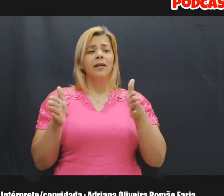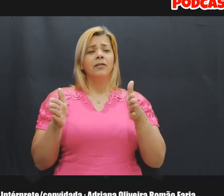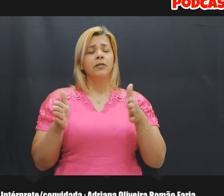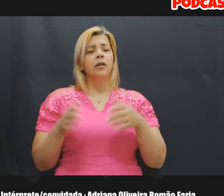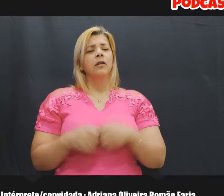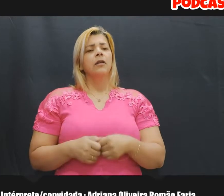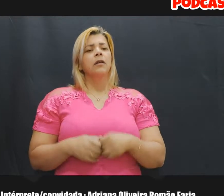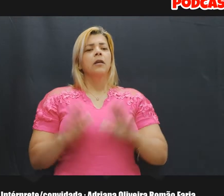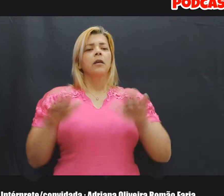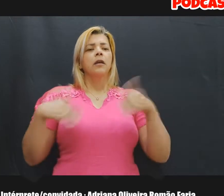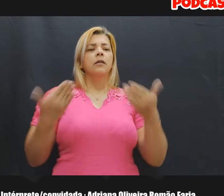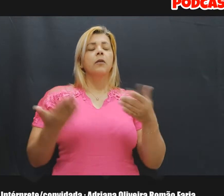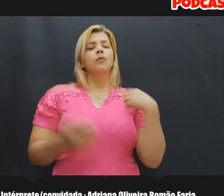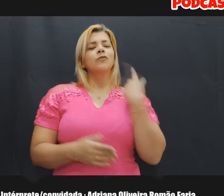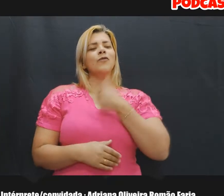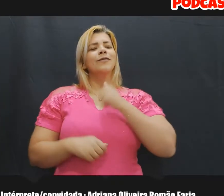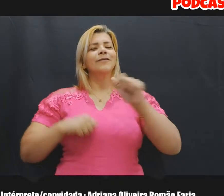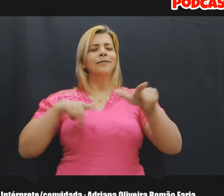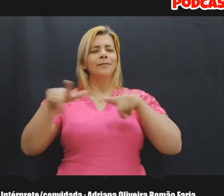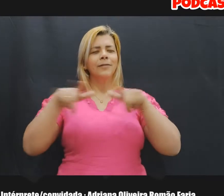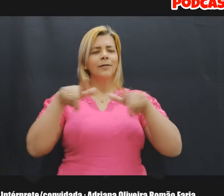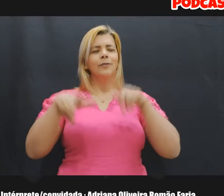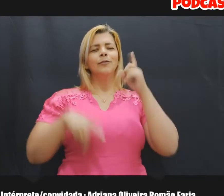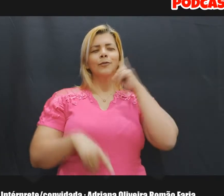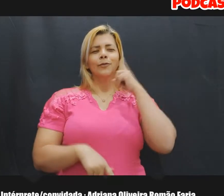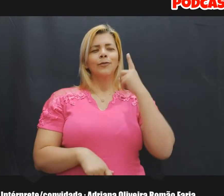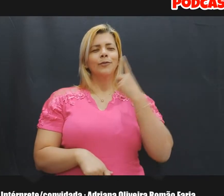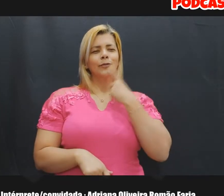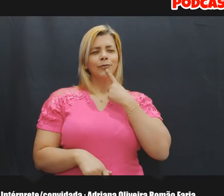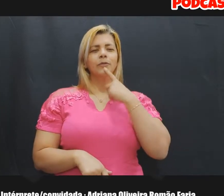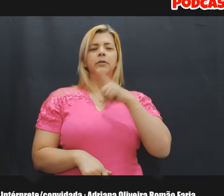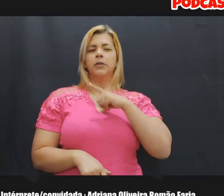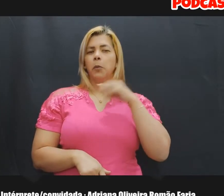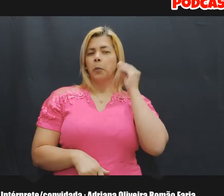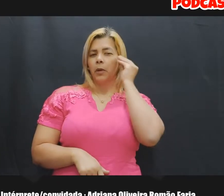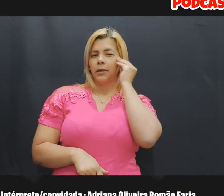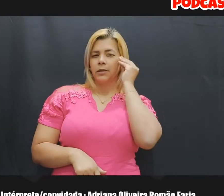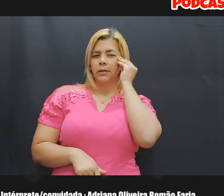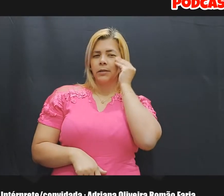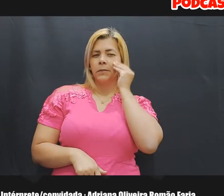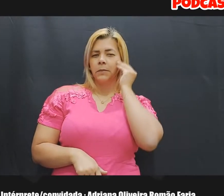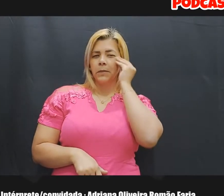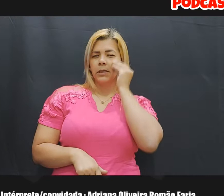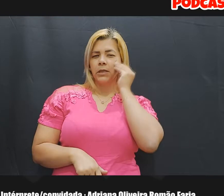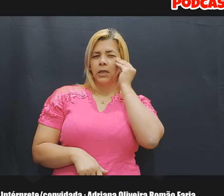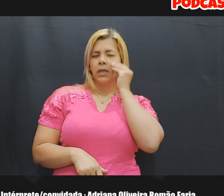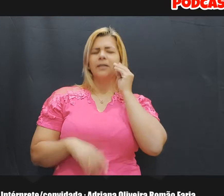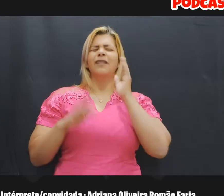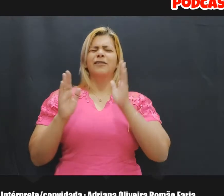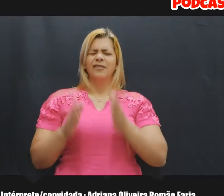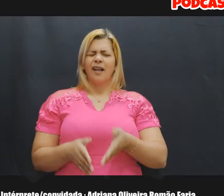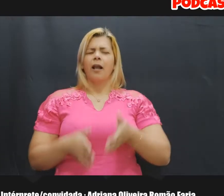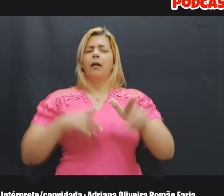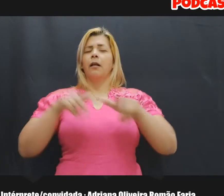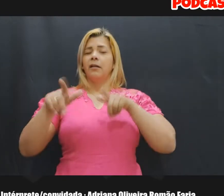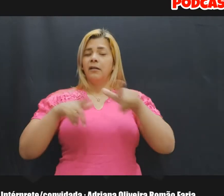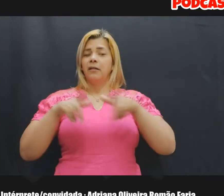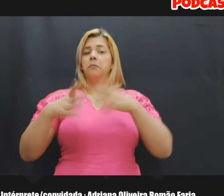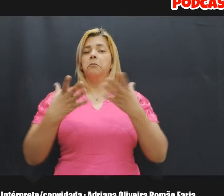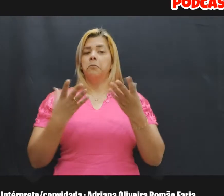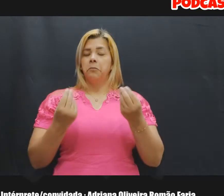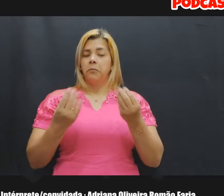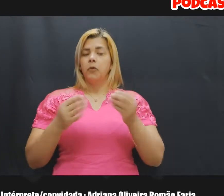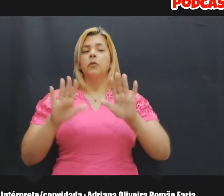trabalha com público surdo, né? A senhora já tem uma experiência de 2 décadas aproximadamente, e